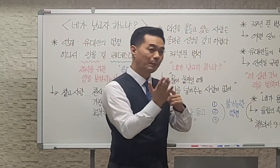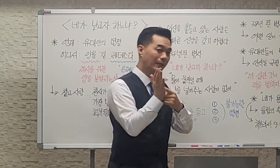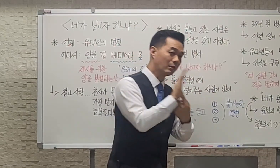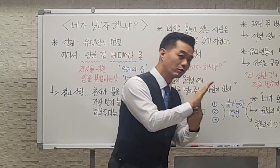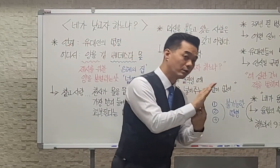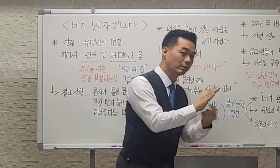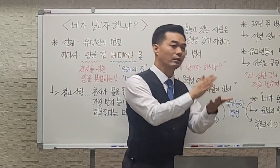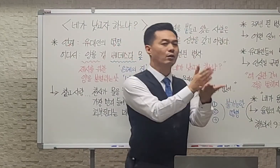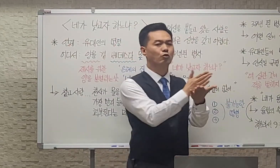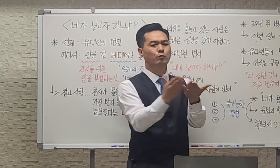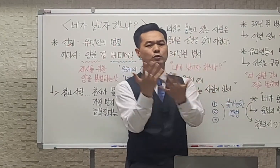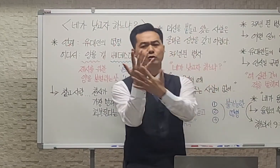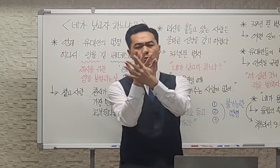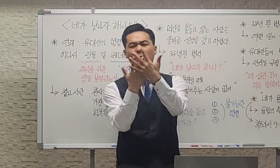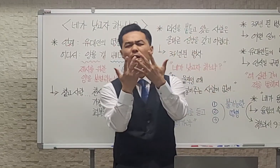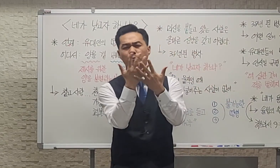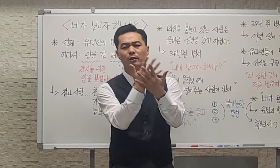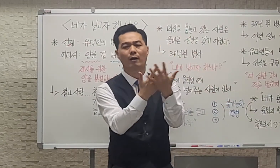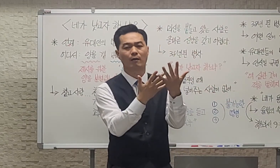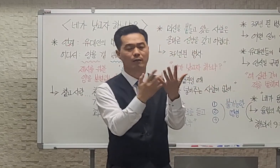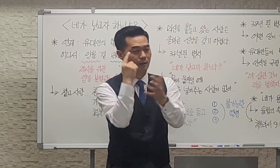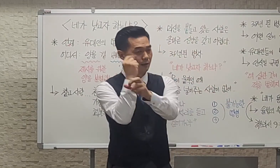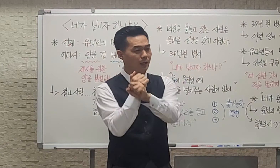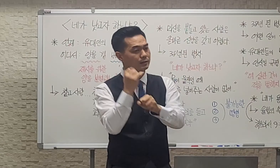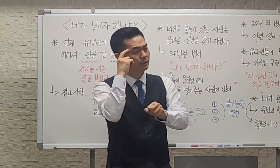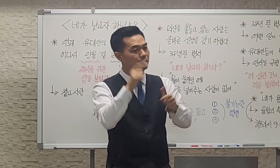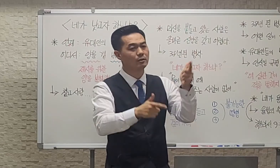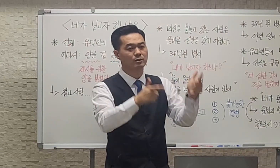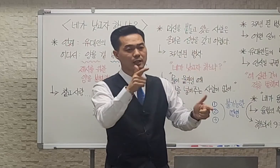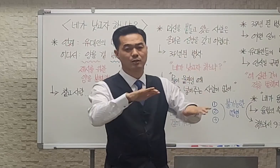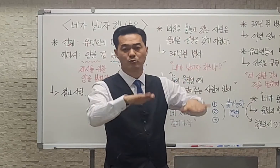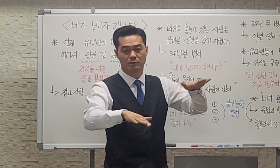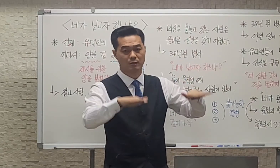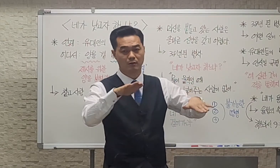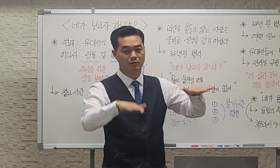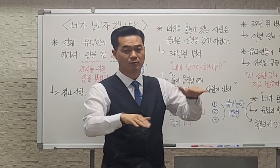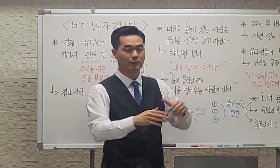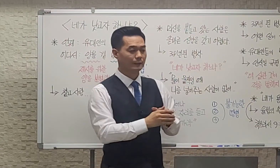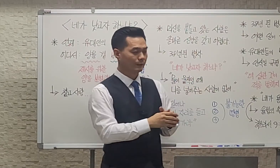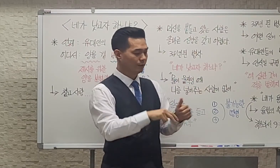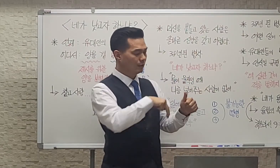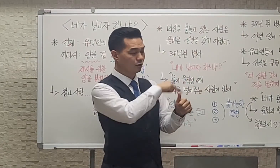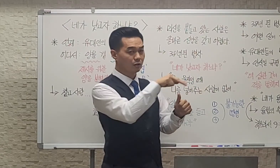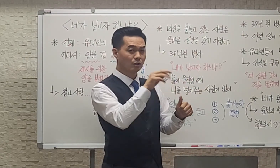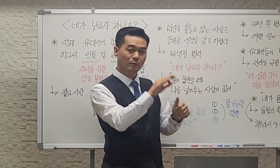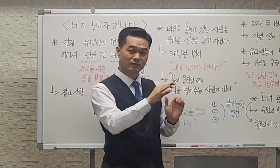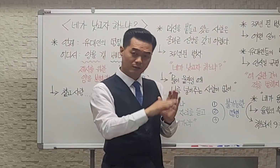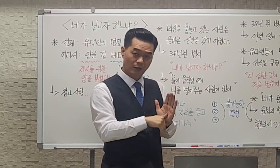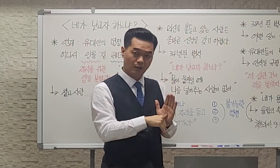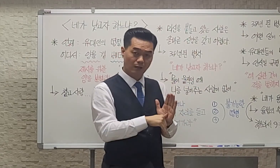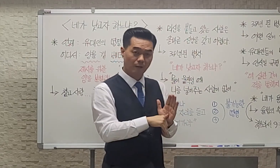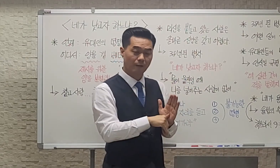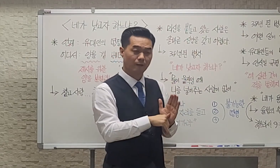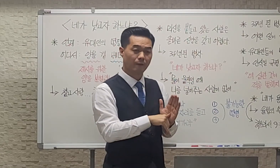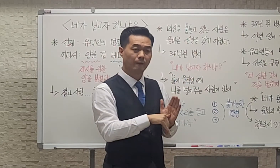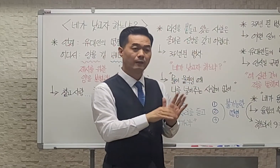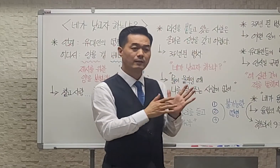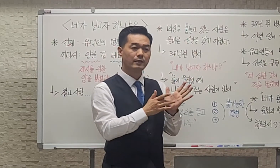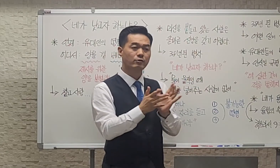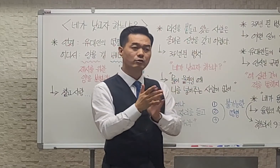밝힌 것인지 구분은 좀 애매합니다. 예, 학자들의 의견 차이가 좀 있어요. 그러나 정황상을 봤을 때 예수님이